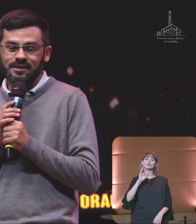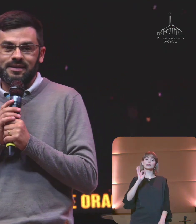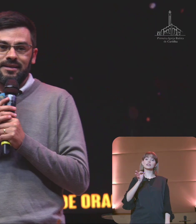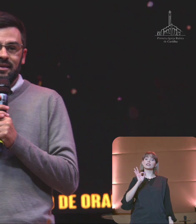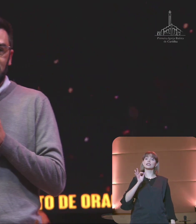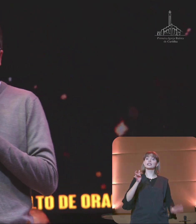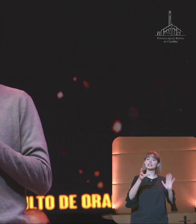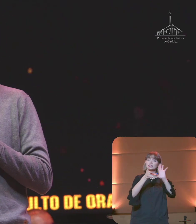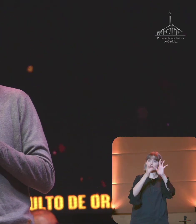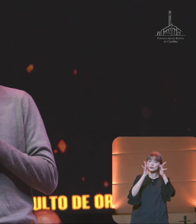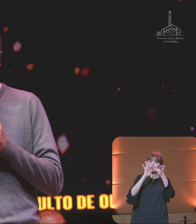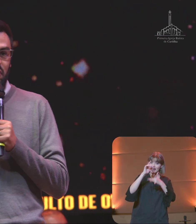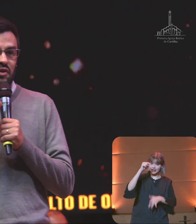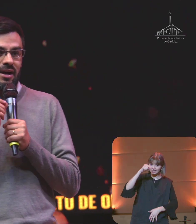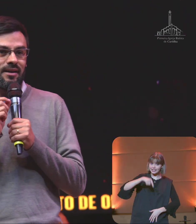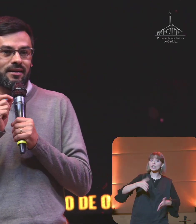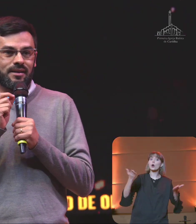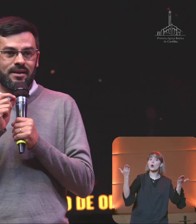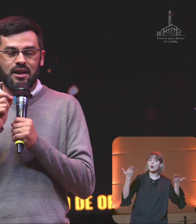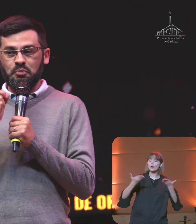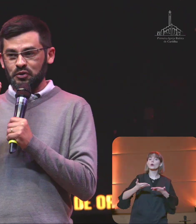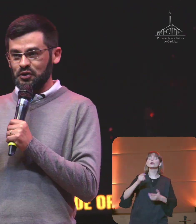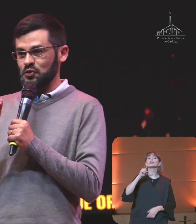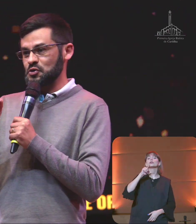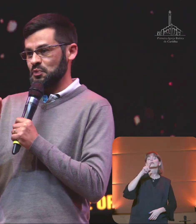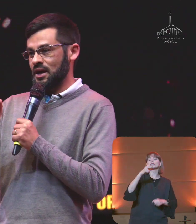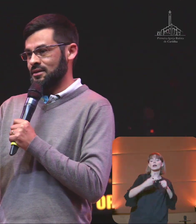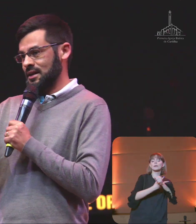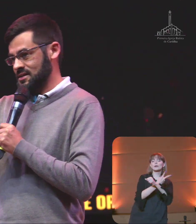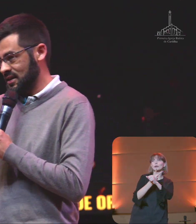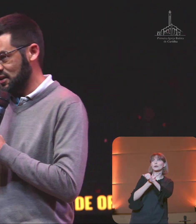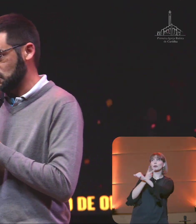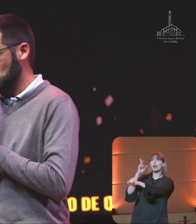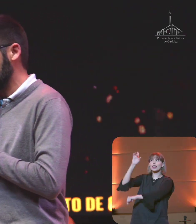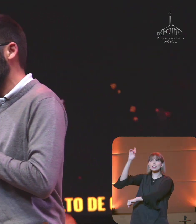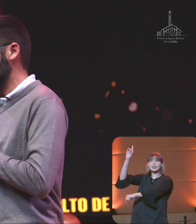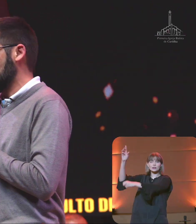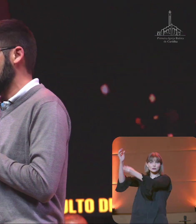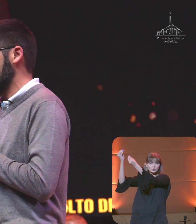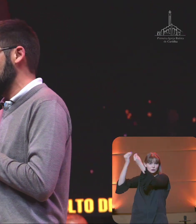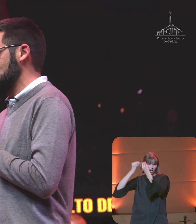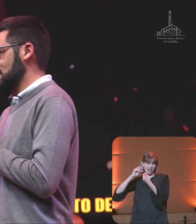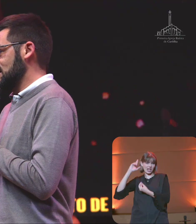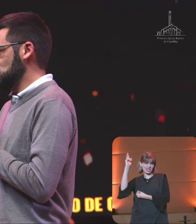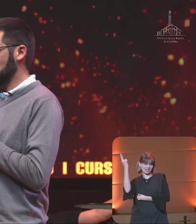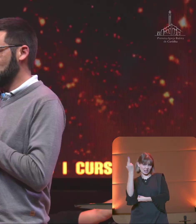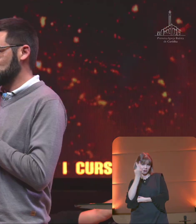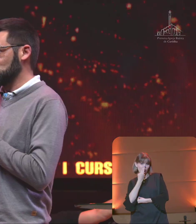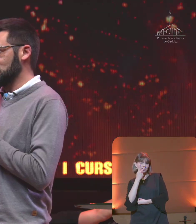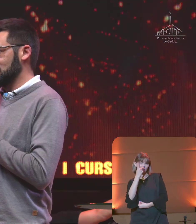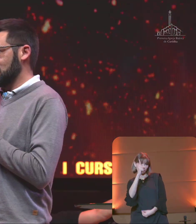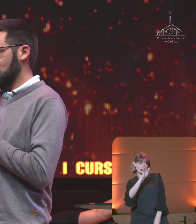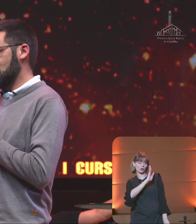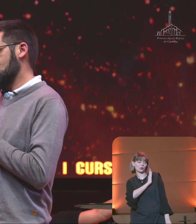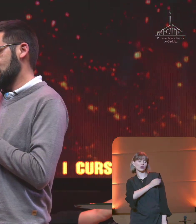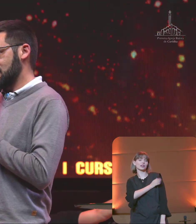aqui. E aquilo que você veio buscar, Ele é poderoso para trazer a resposta ao seu coração e de